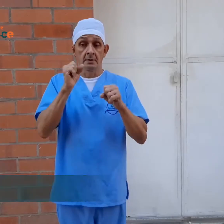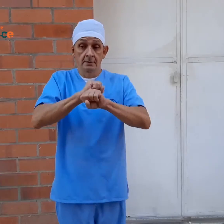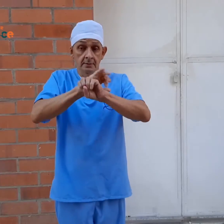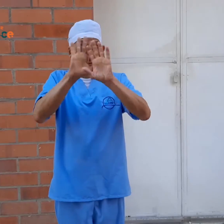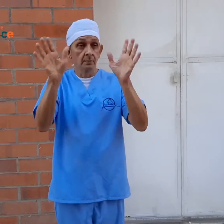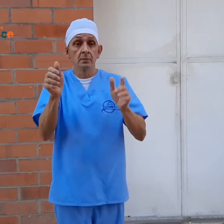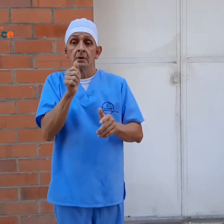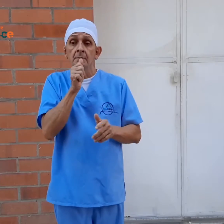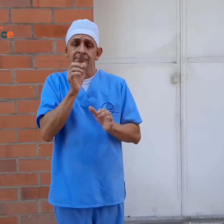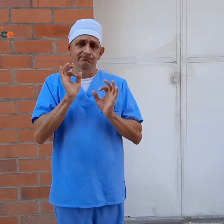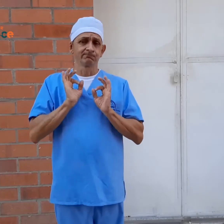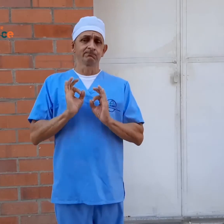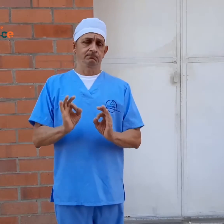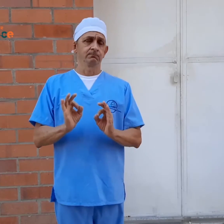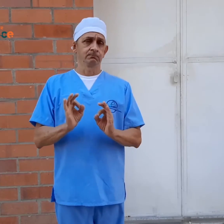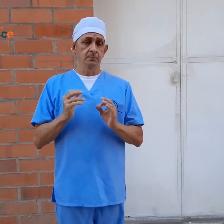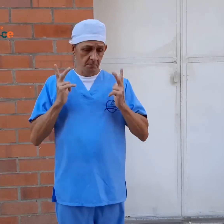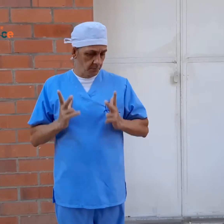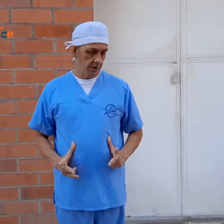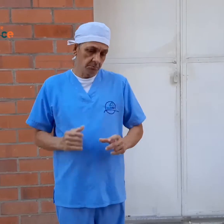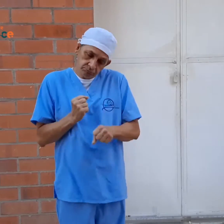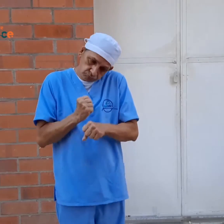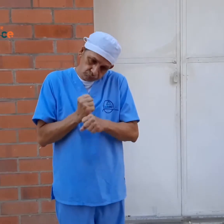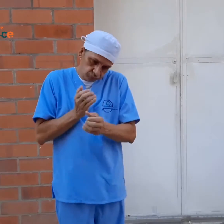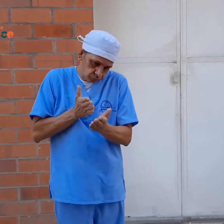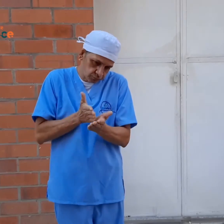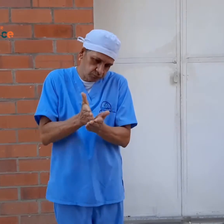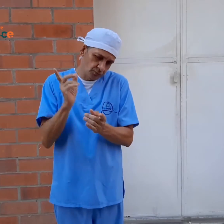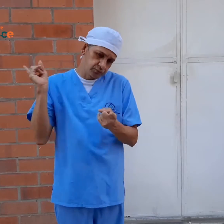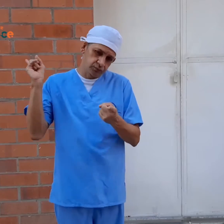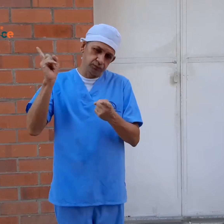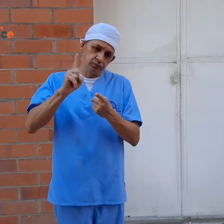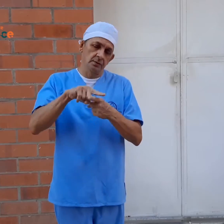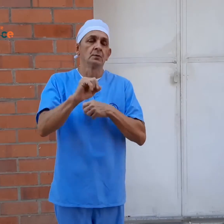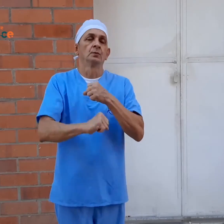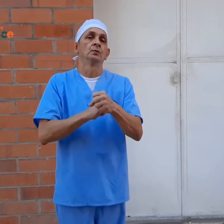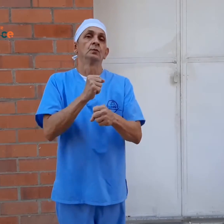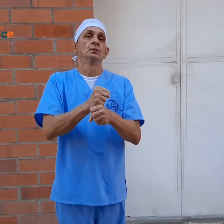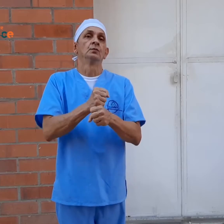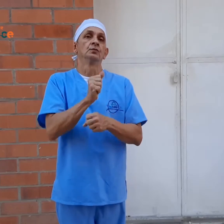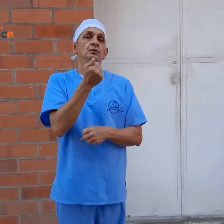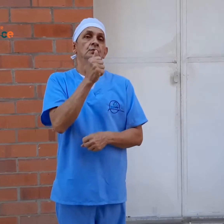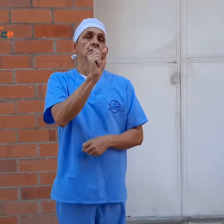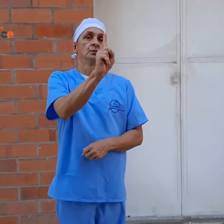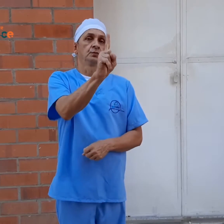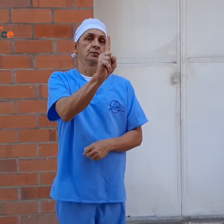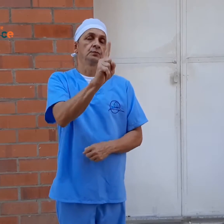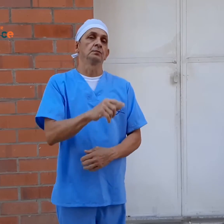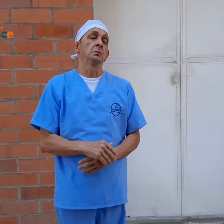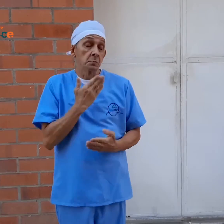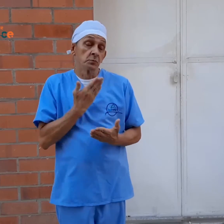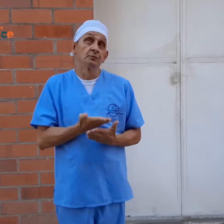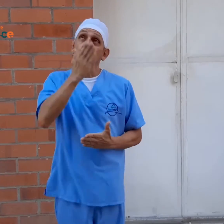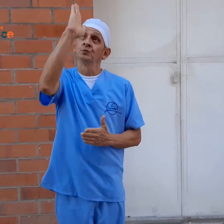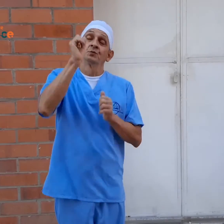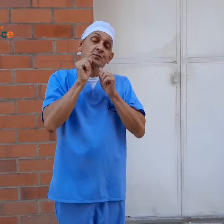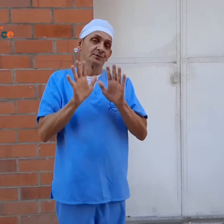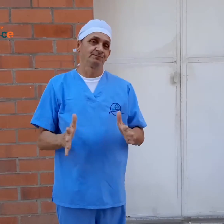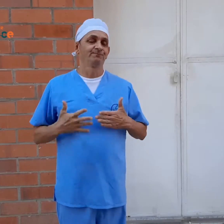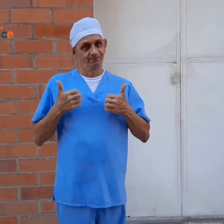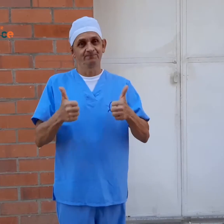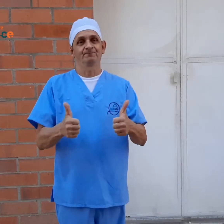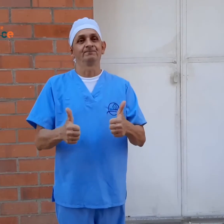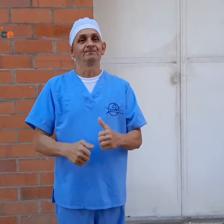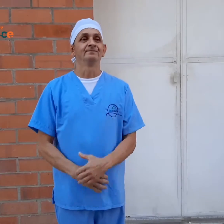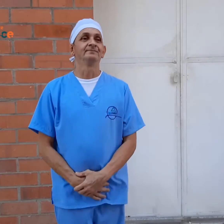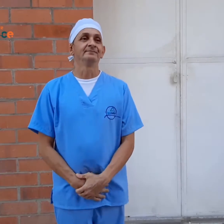sordos. Nuestros jefes, la jefe Diana y el jefe Harold, son muy buenas personas y han permitido que